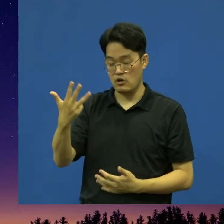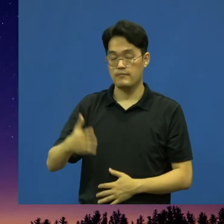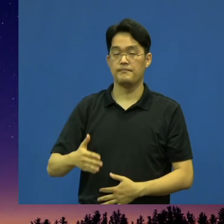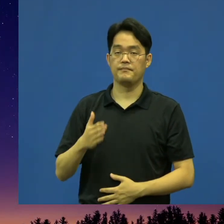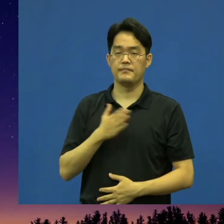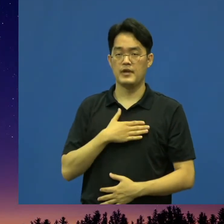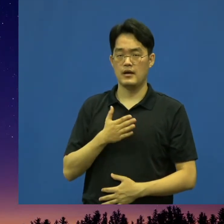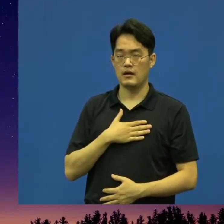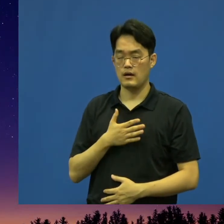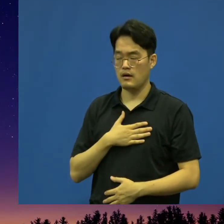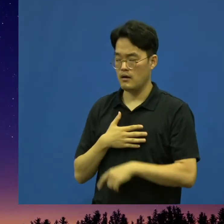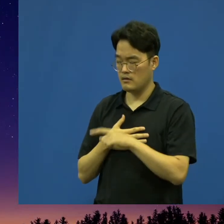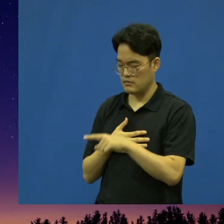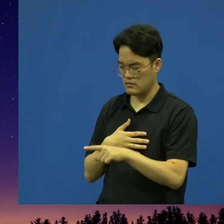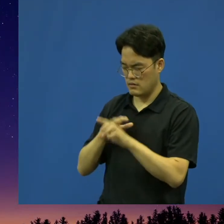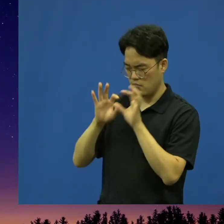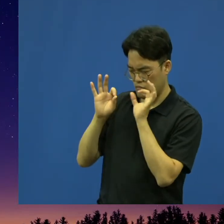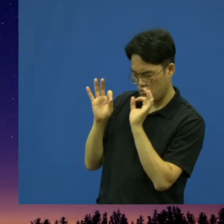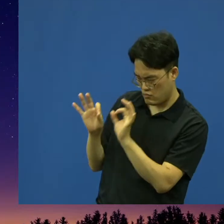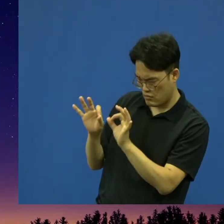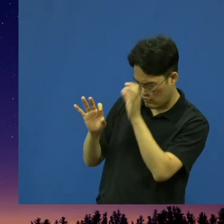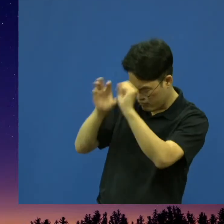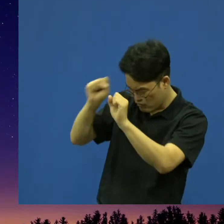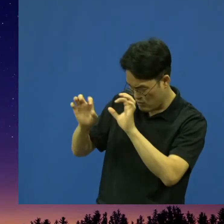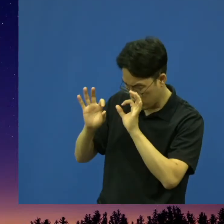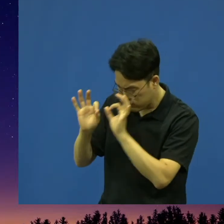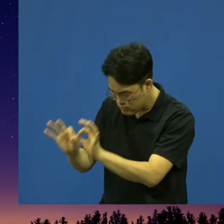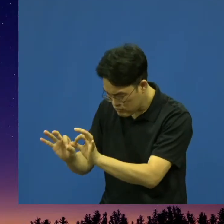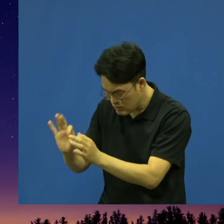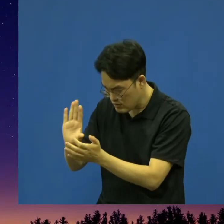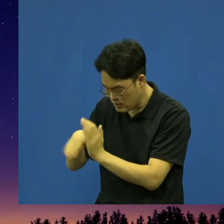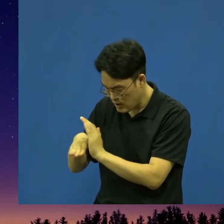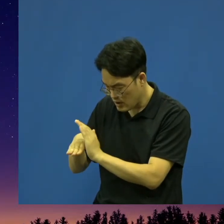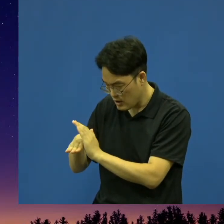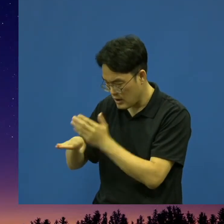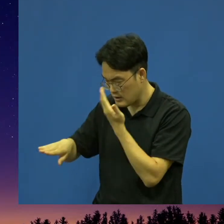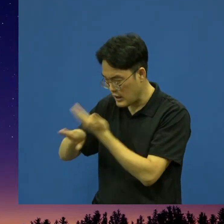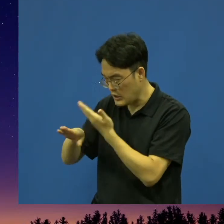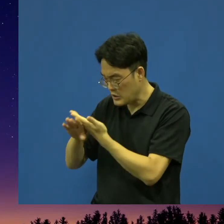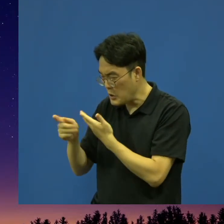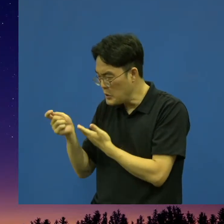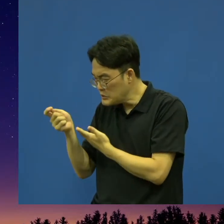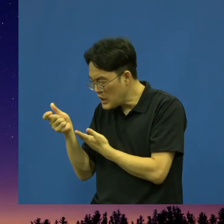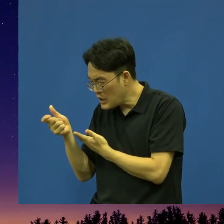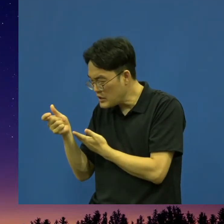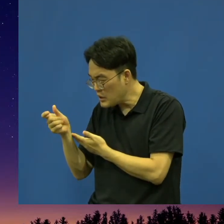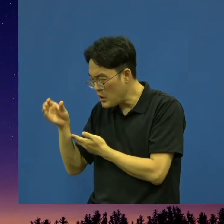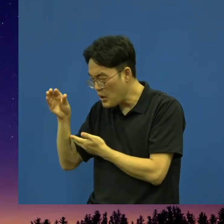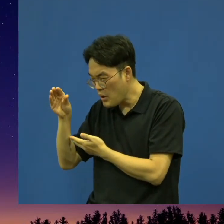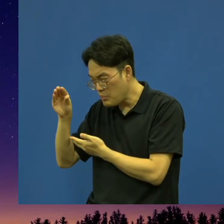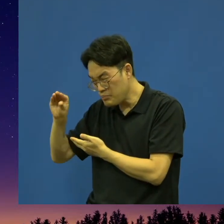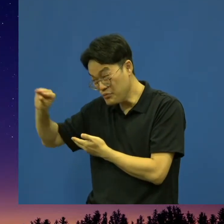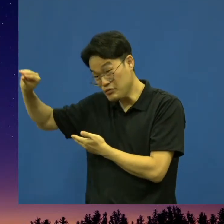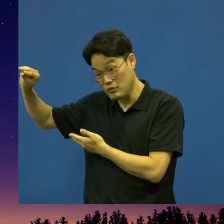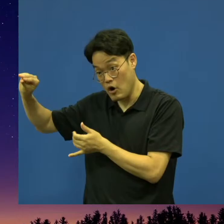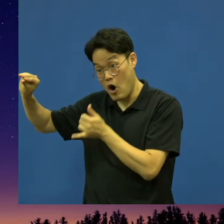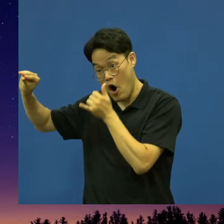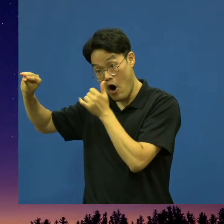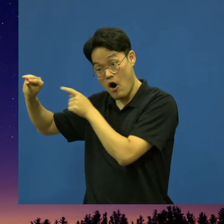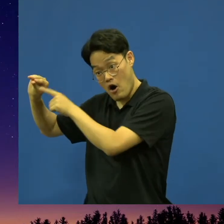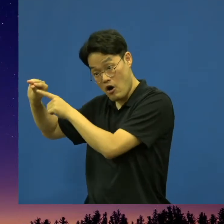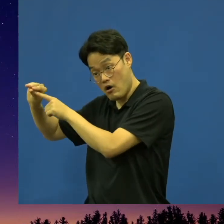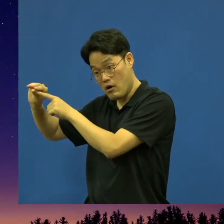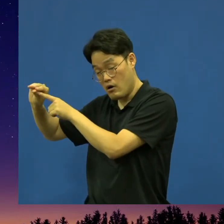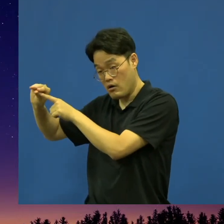그 뿔을 유심히 보는 중에 다른 작은 뿔이 그 사이에서 나더니 첫 번째 뿔 중 셋이 그